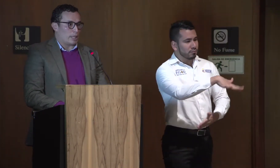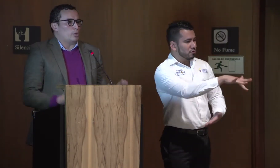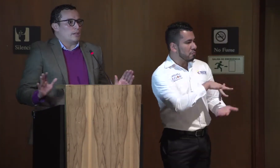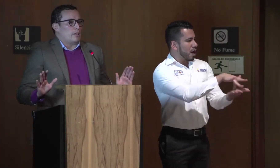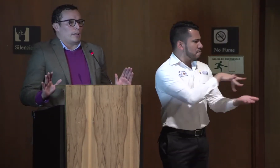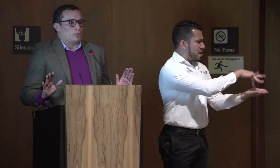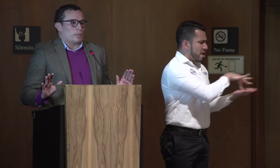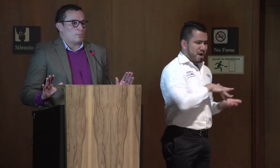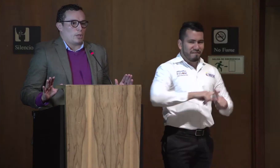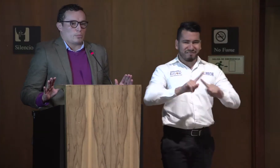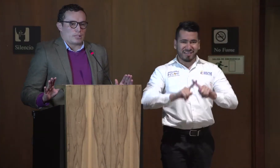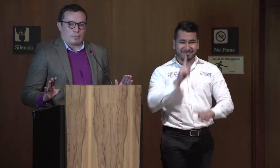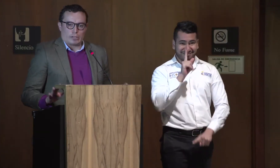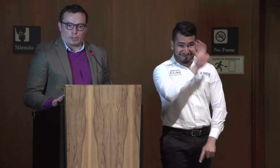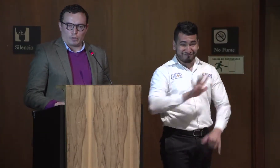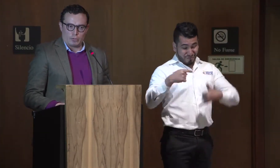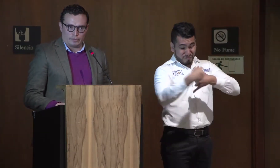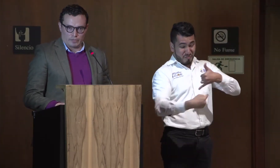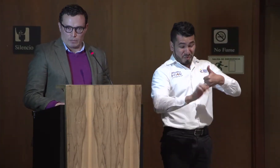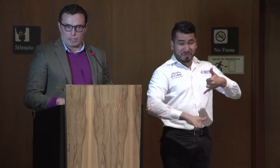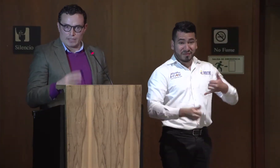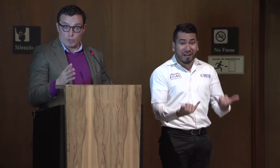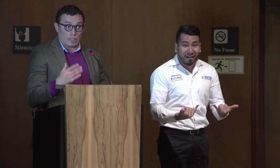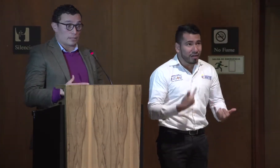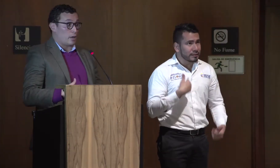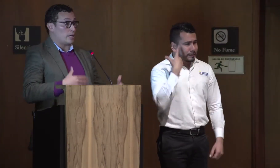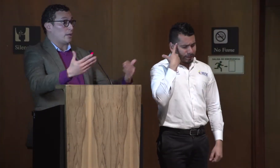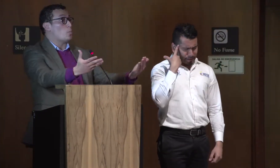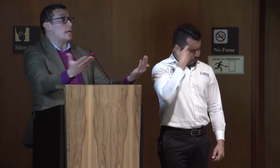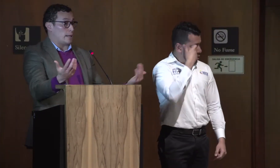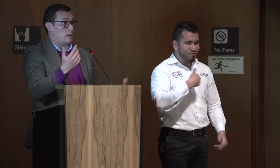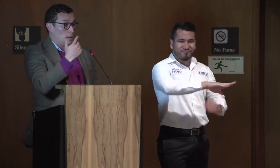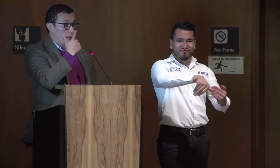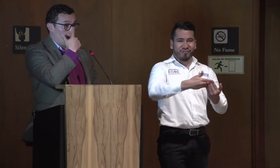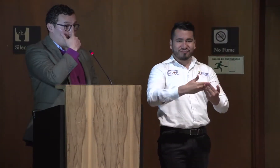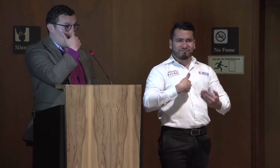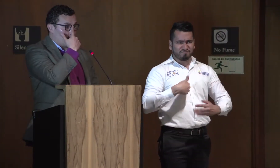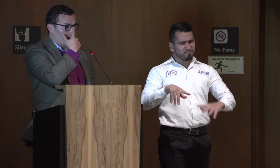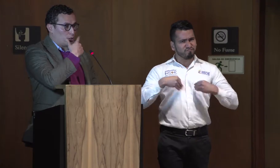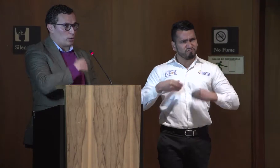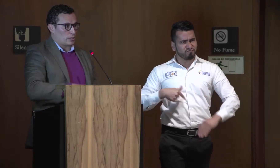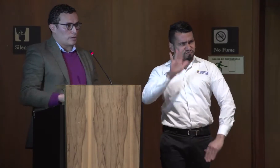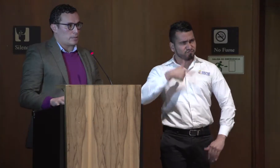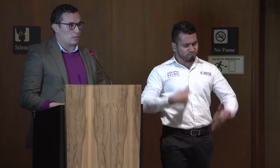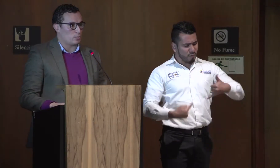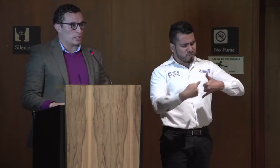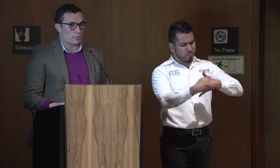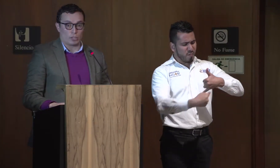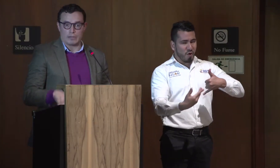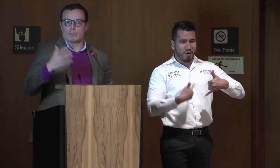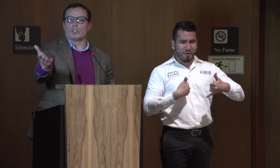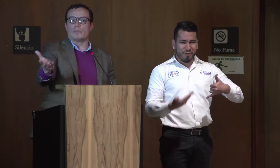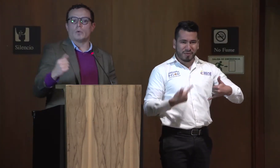Por lo tanto, el reto, digamos que lo hemos aceptado entre todos. ¿Sí? Mientras hemos intentado ir a recuperar la memoria en el territorio a través de la